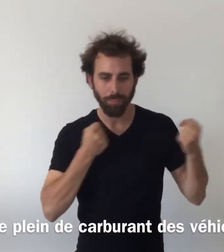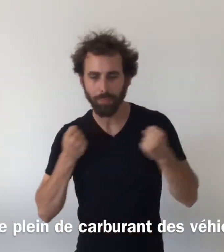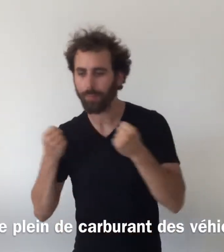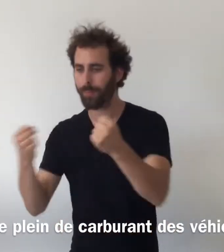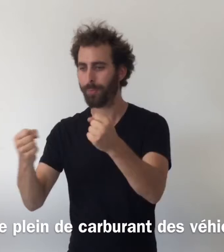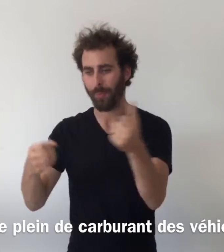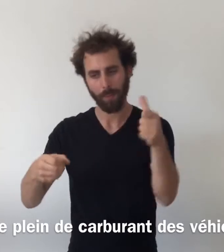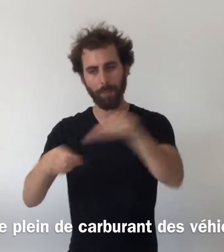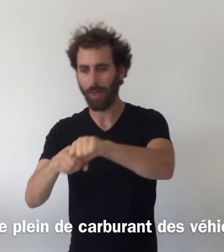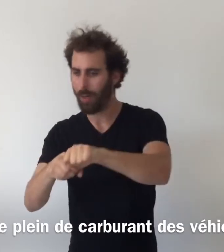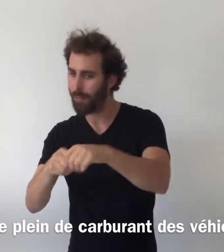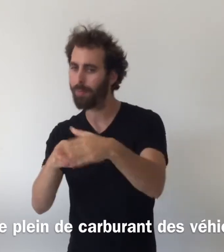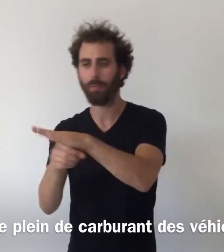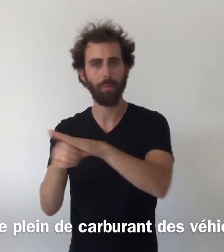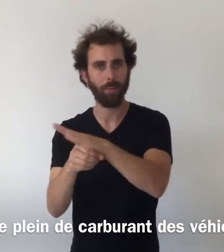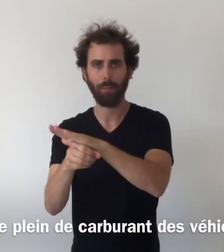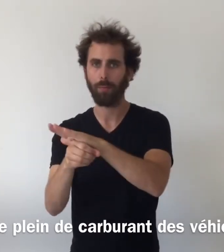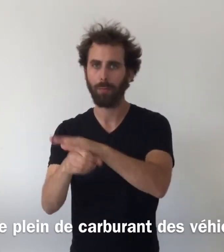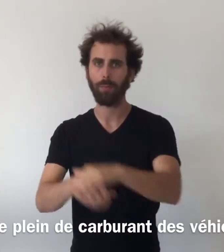Faire le plein de carburant des véhicules.